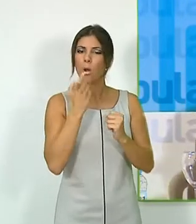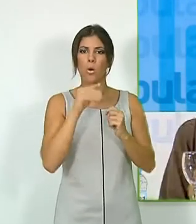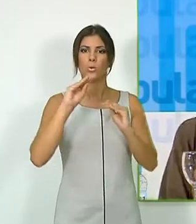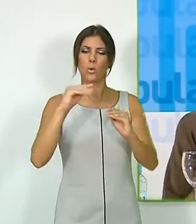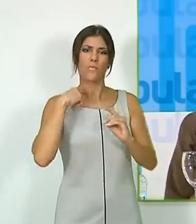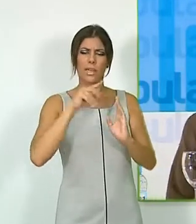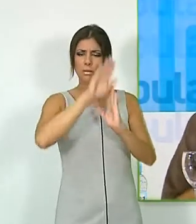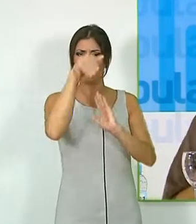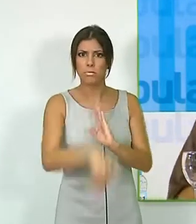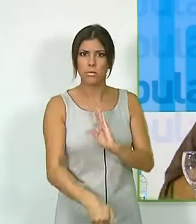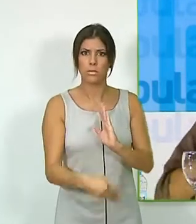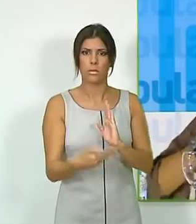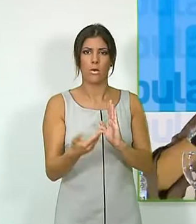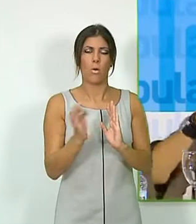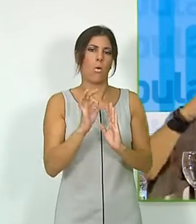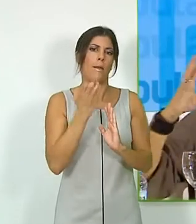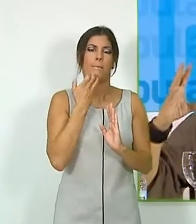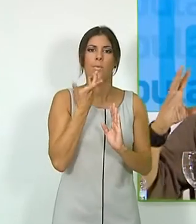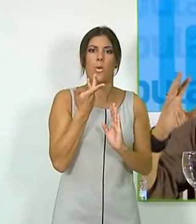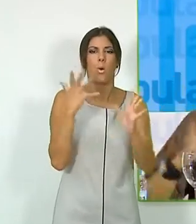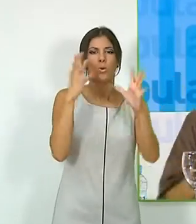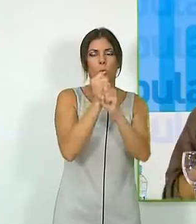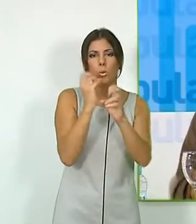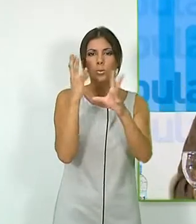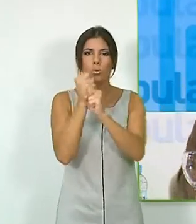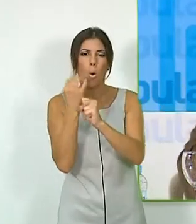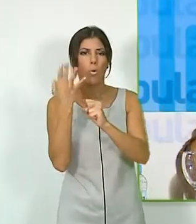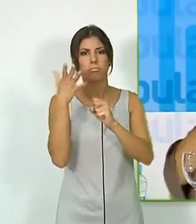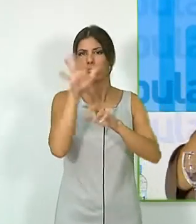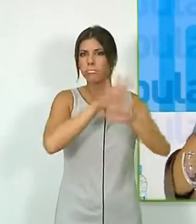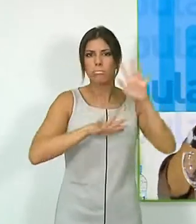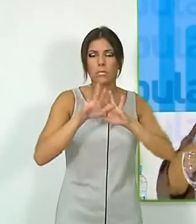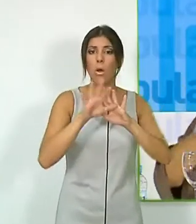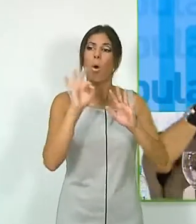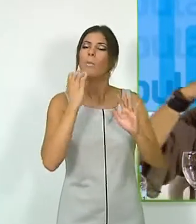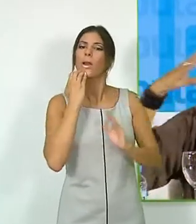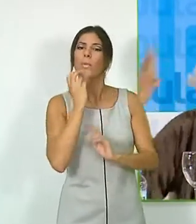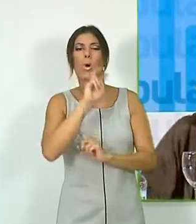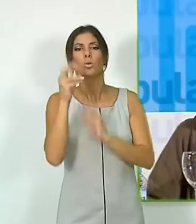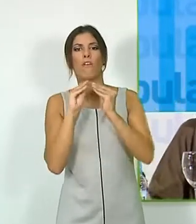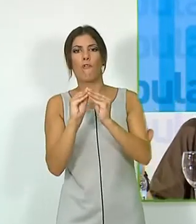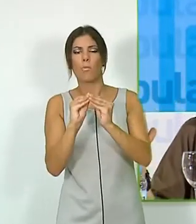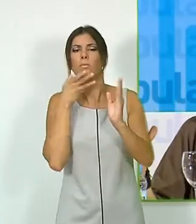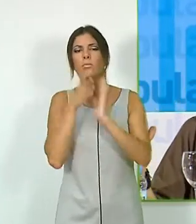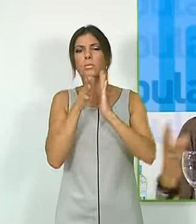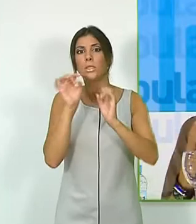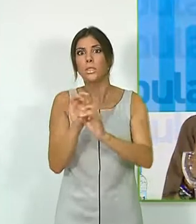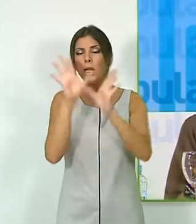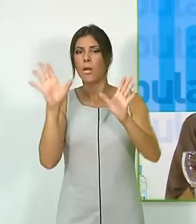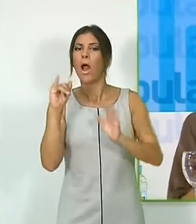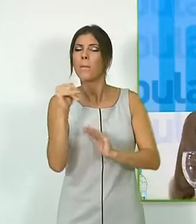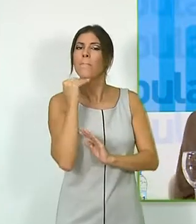ruina, porque si lo planteamos todo negro, igual que si lo planteamos todo maravilloso,